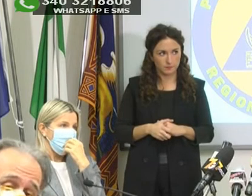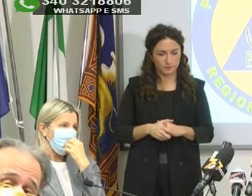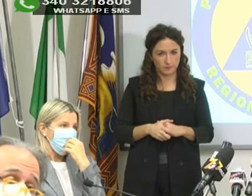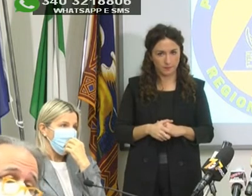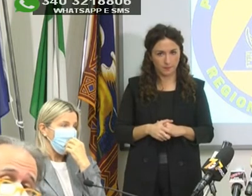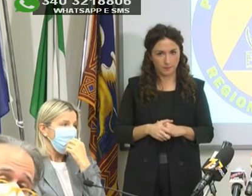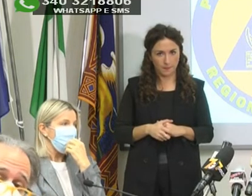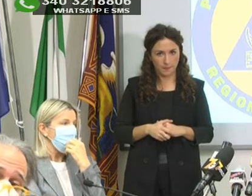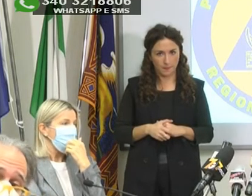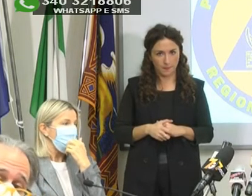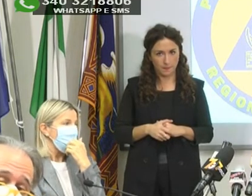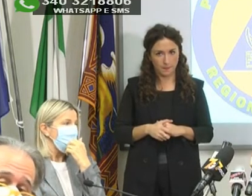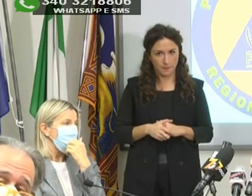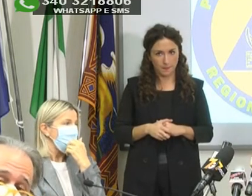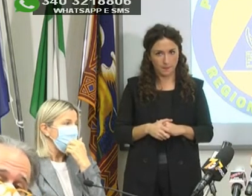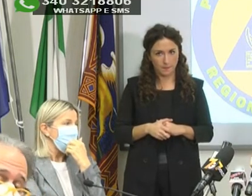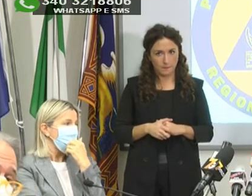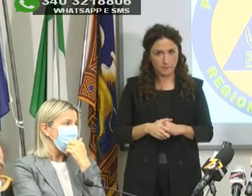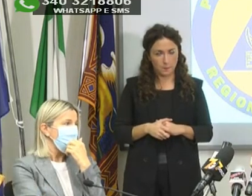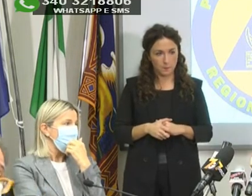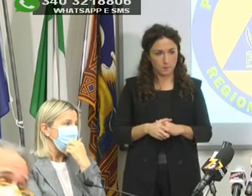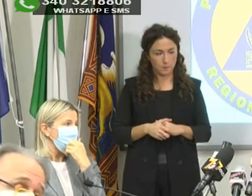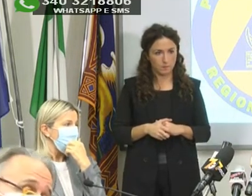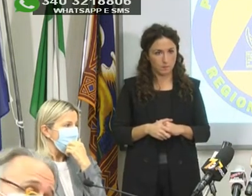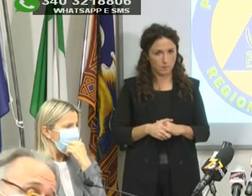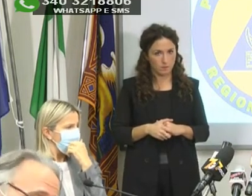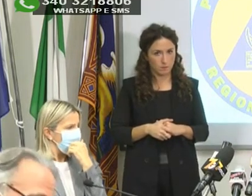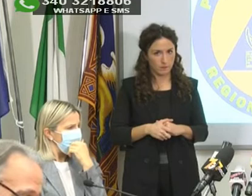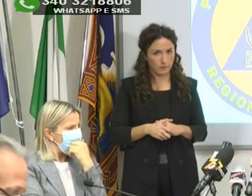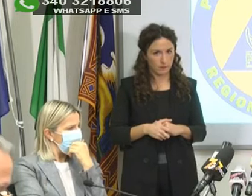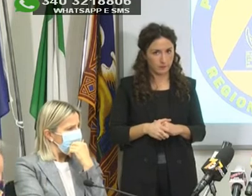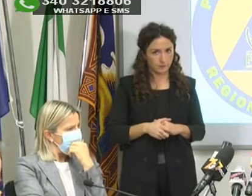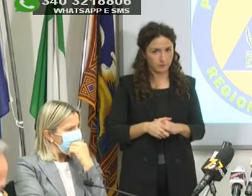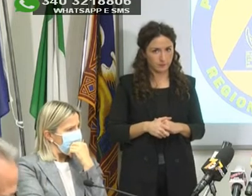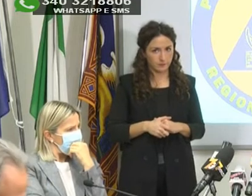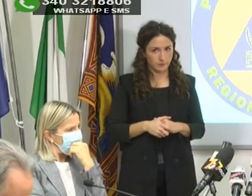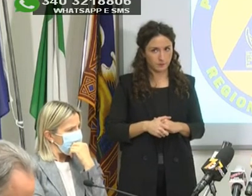E Giacomuzzo, grazie, e Marchiori, grazie. E Nuovo Terraglio.